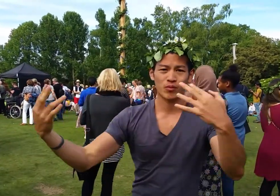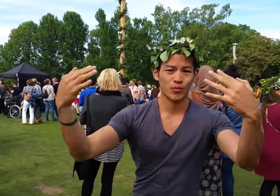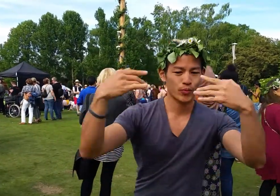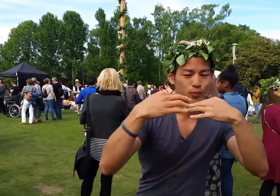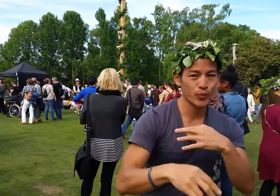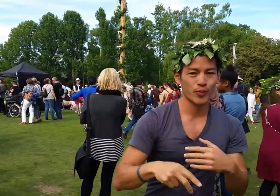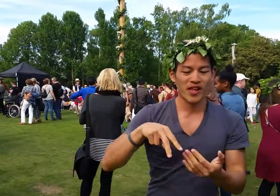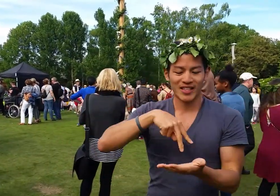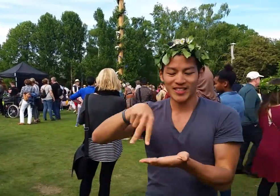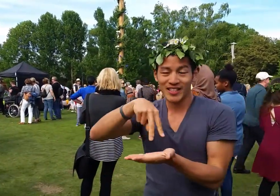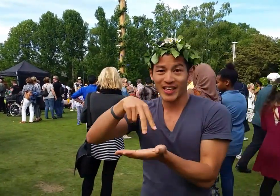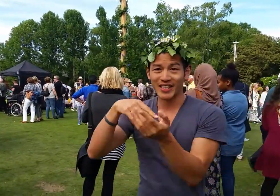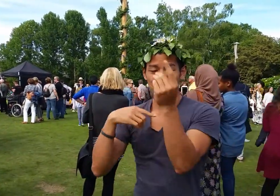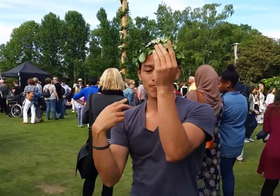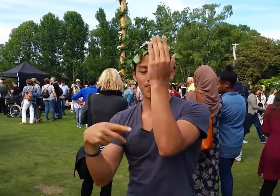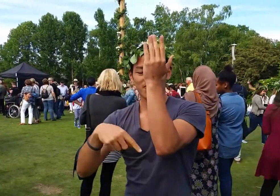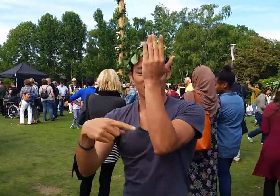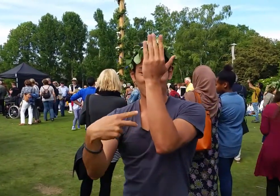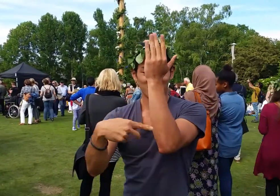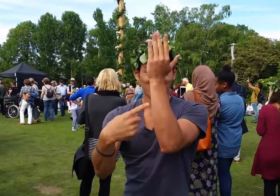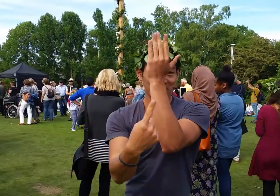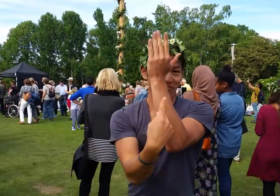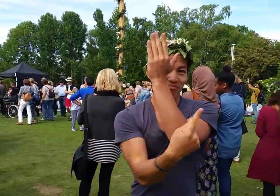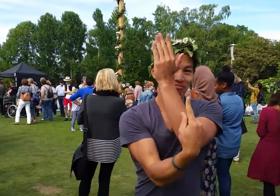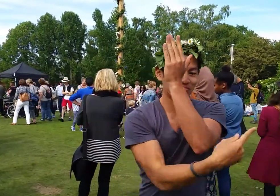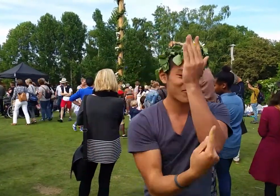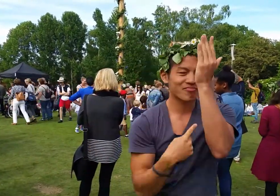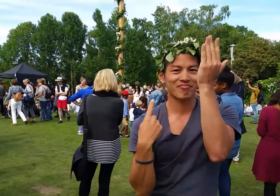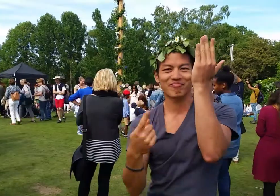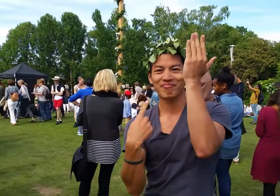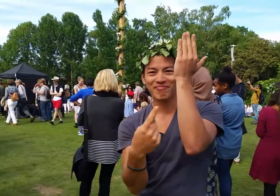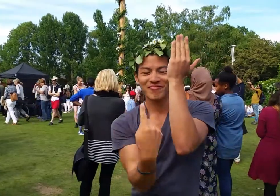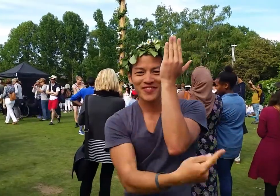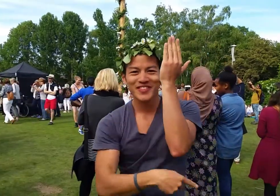då är ensamhet ett ord som inte finns.